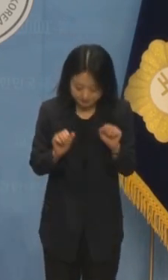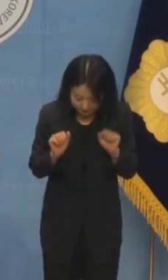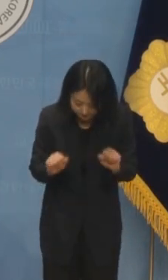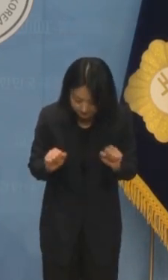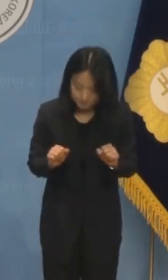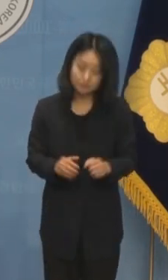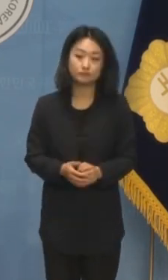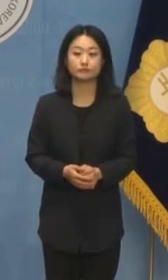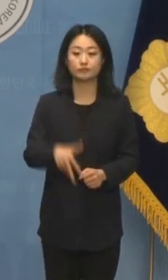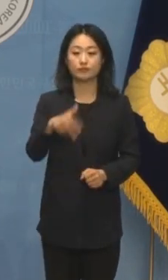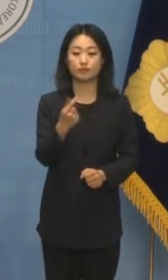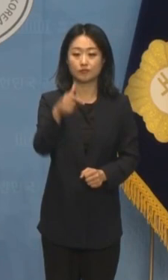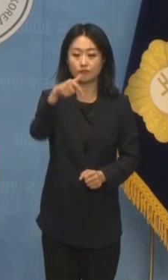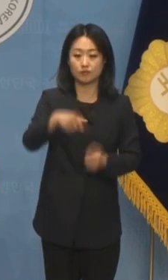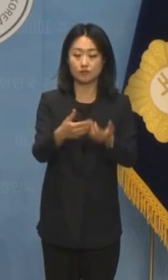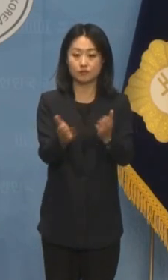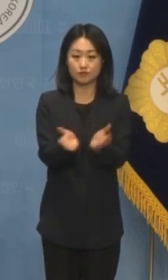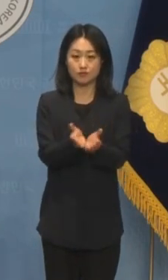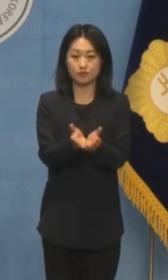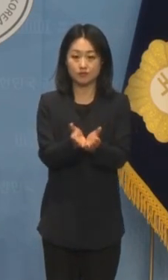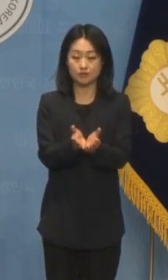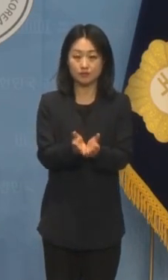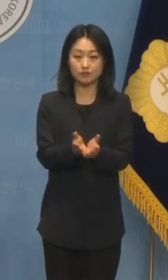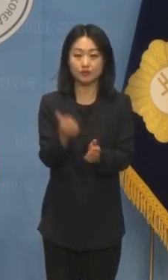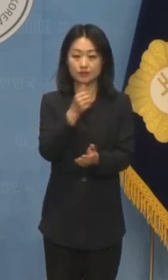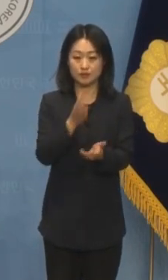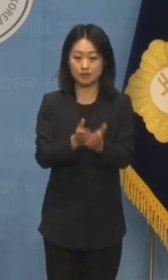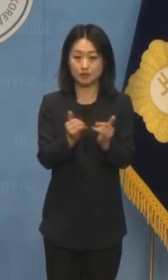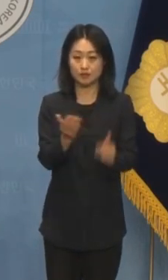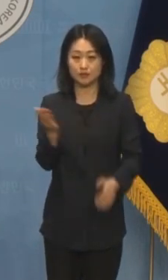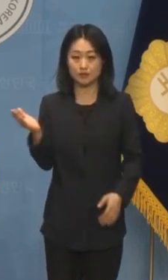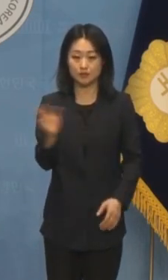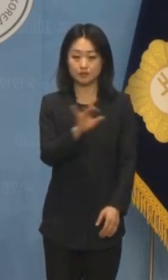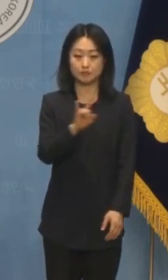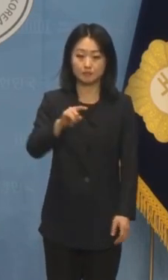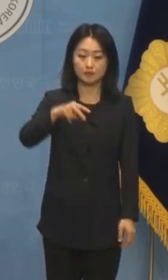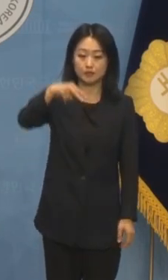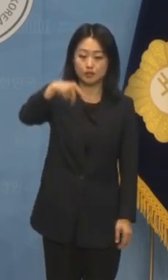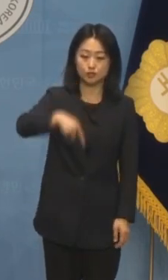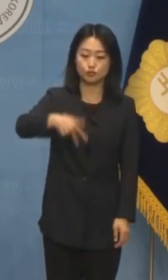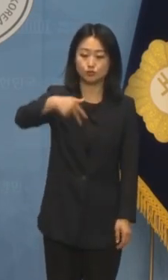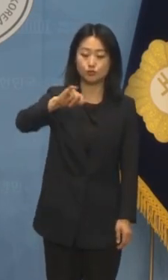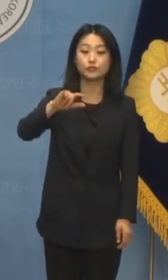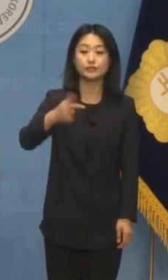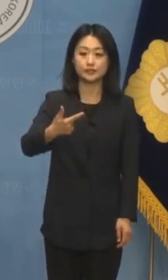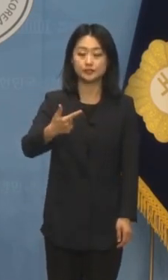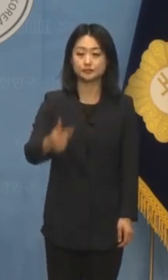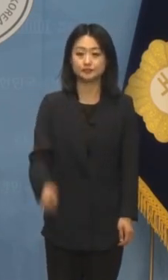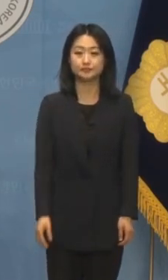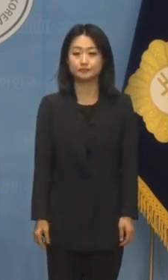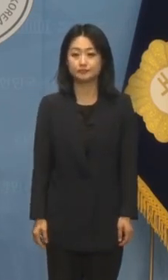안녕하십니까. 조국혁신당 대변인 배수진입니다. 두 건의 브리핑을 하겠습니다.